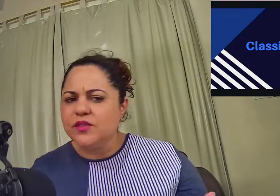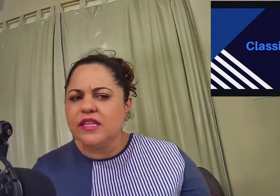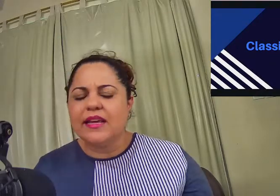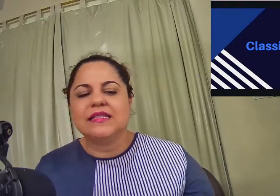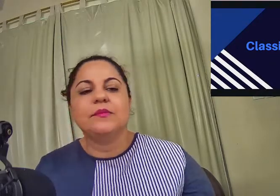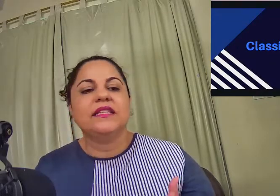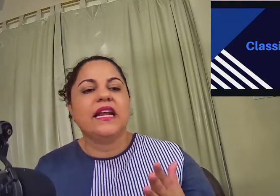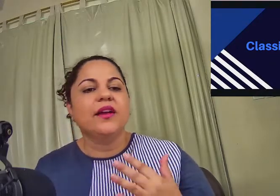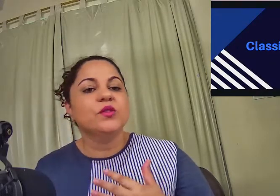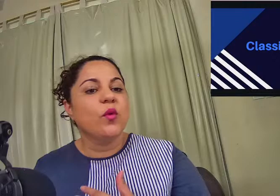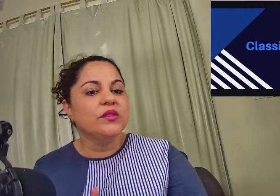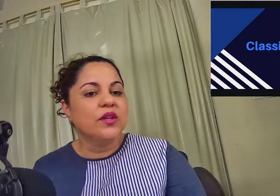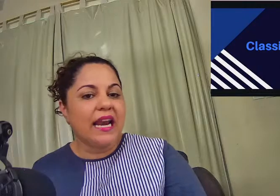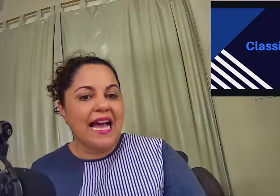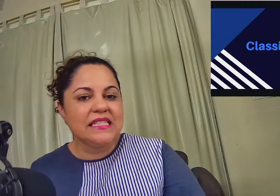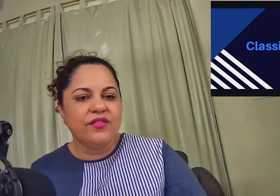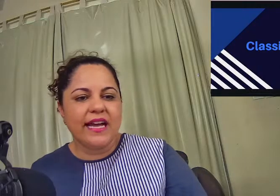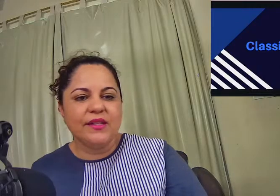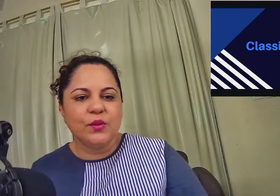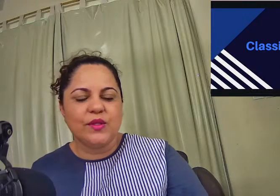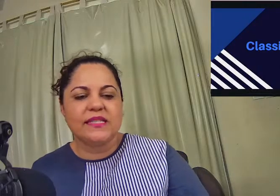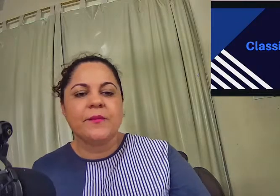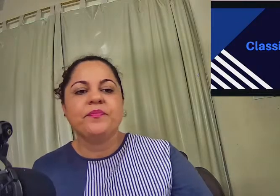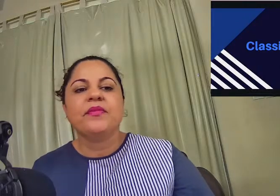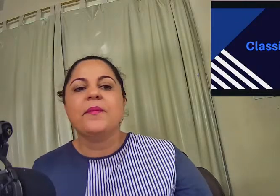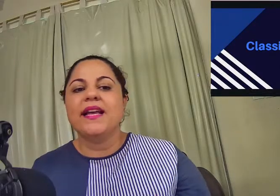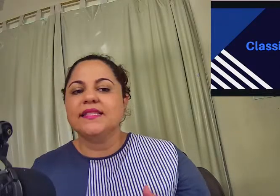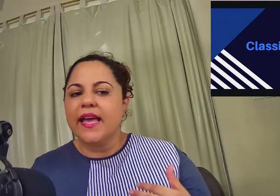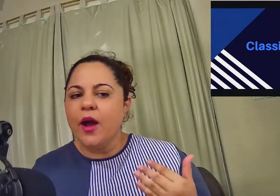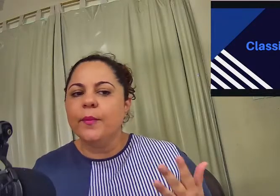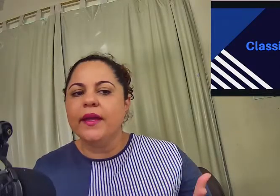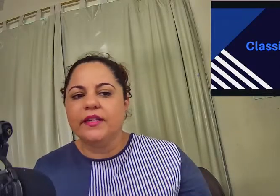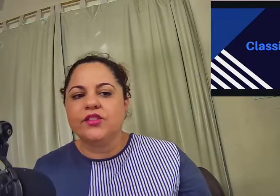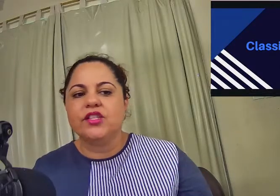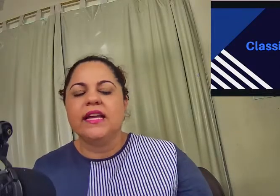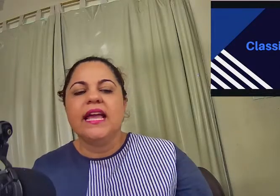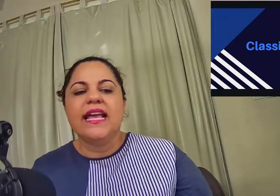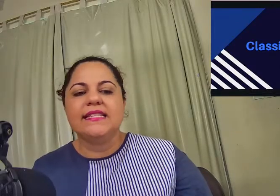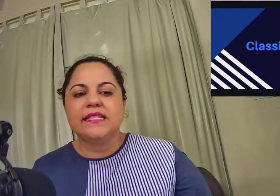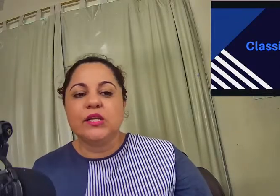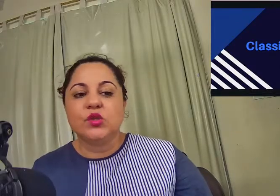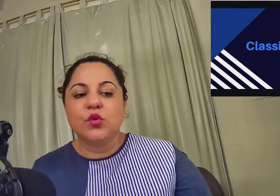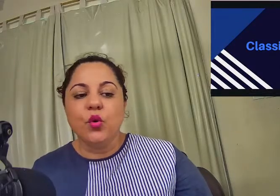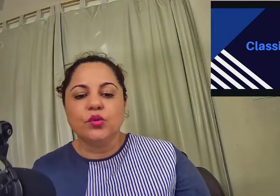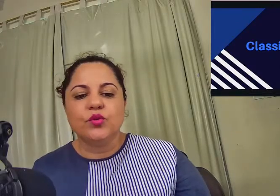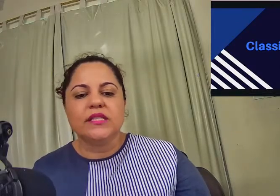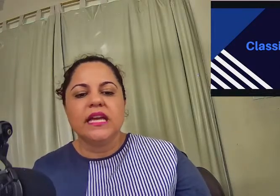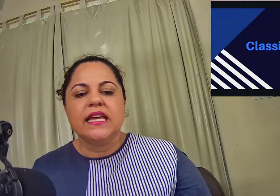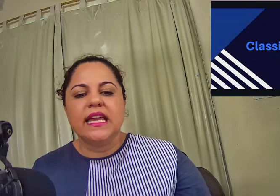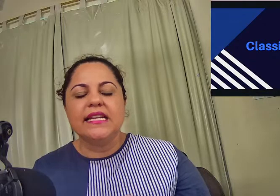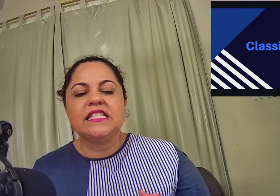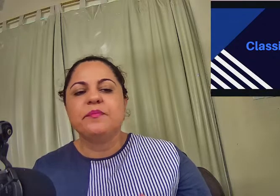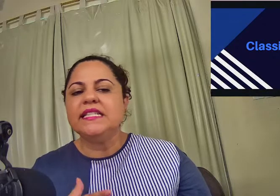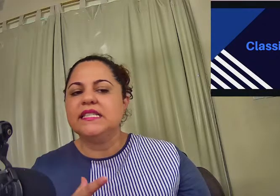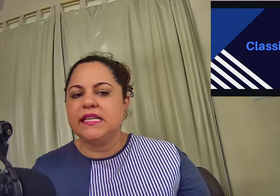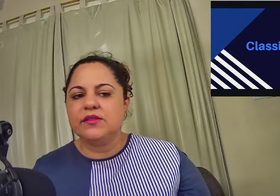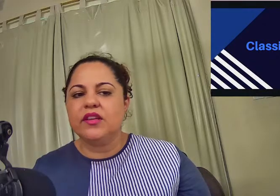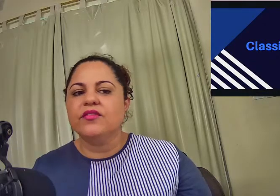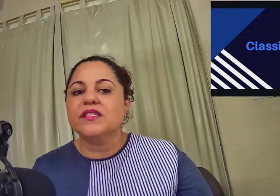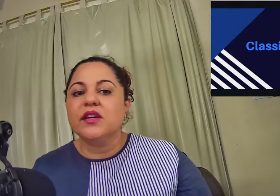sinais arbitrários quanto classificadores, mas realmente existem surdos que eles precisam que você